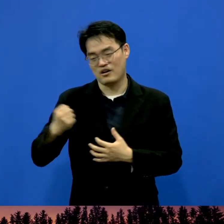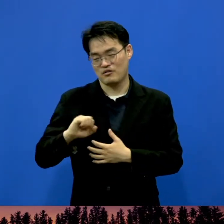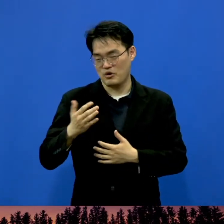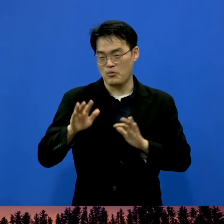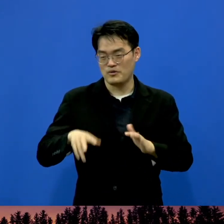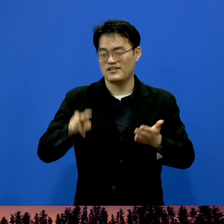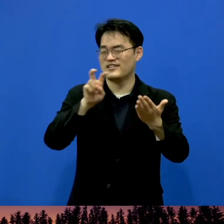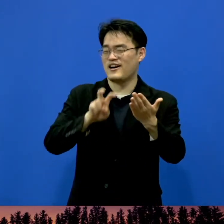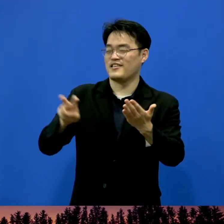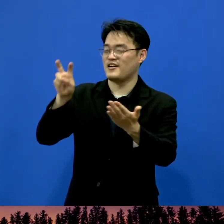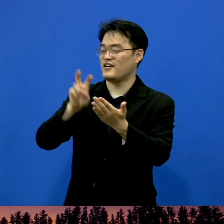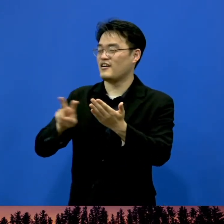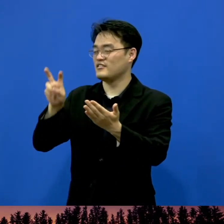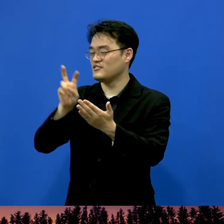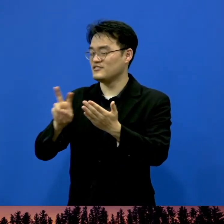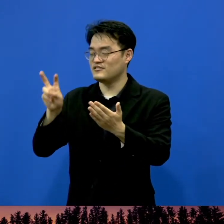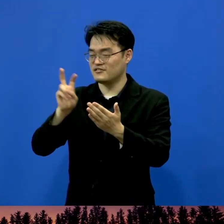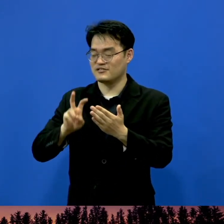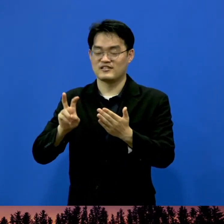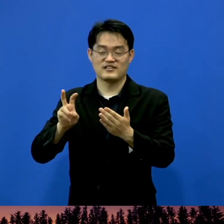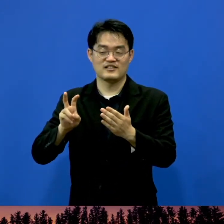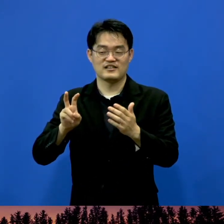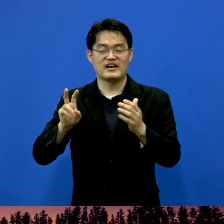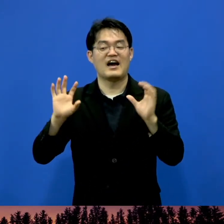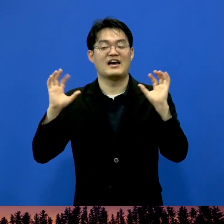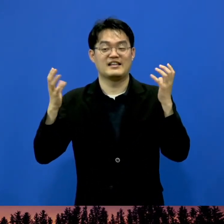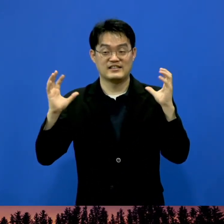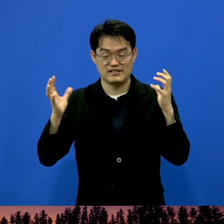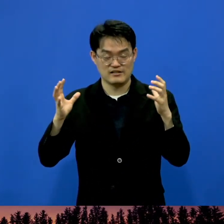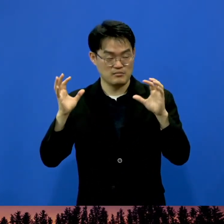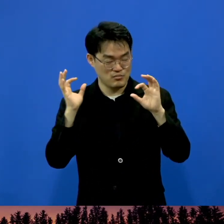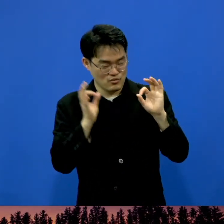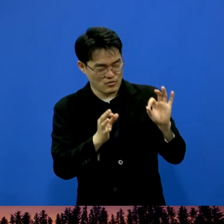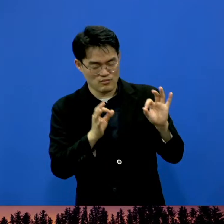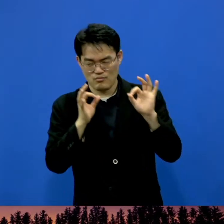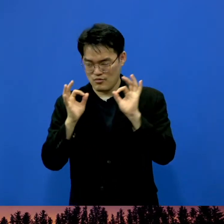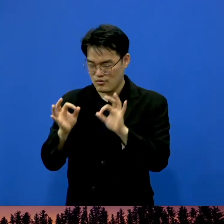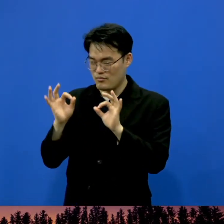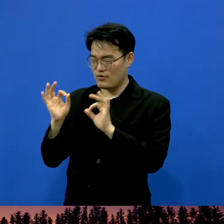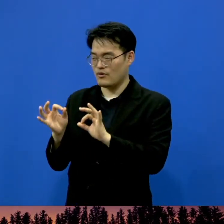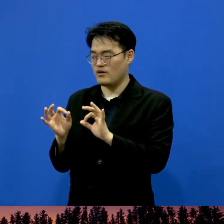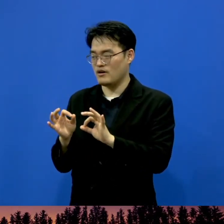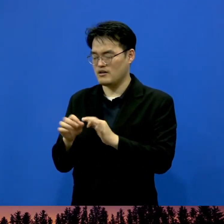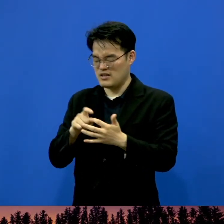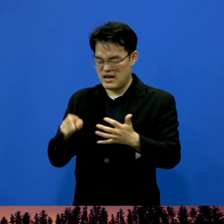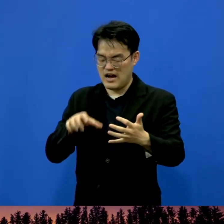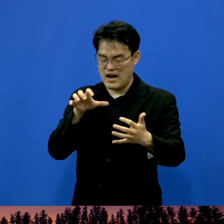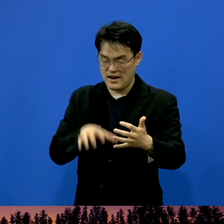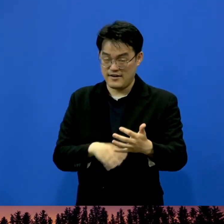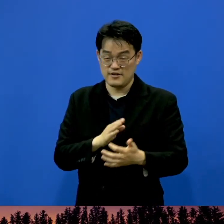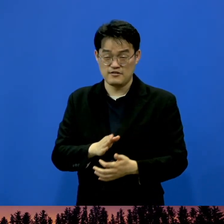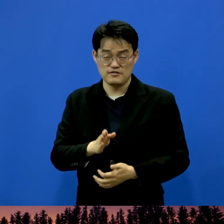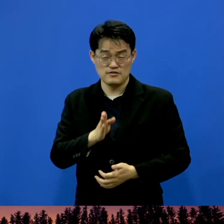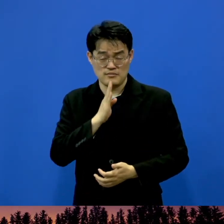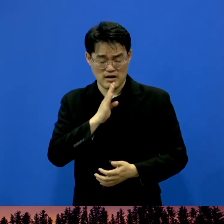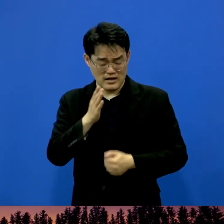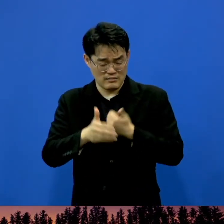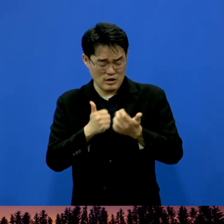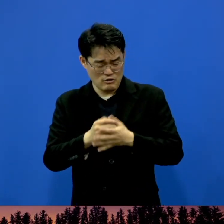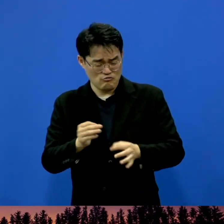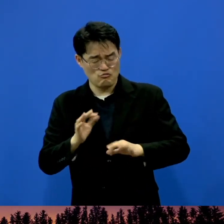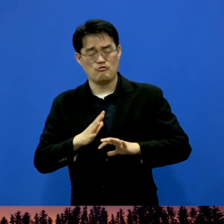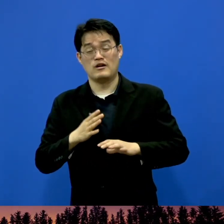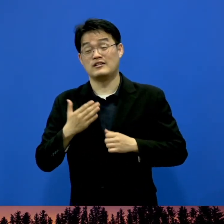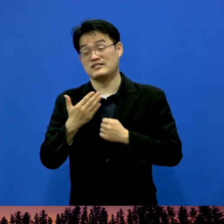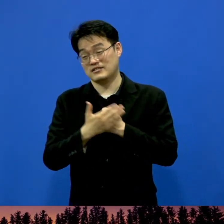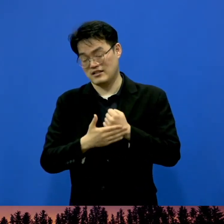찬양하고 있는데 우리 다음 세대들의 이 에너제틱한 이 모습들을 보면서 이 안에 무한한 가능성과 잠재력을 하나님이 이미